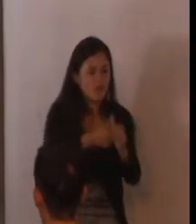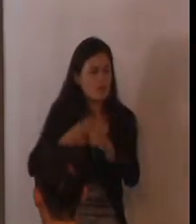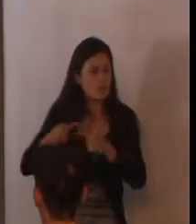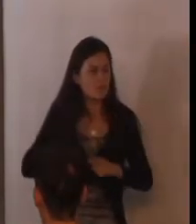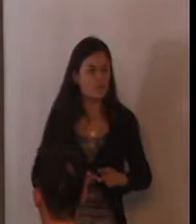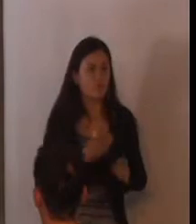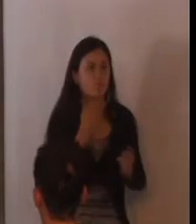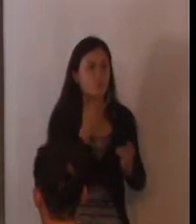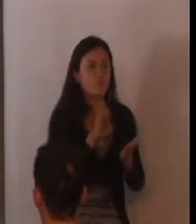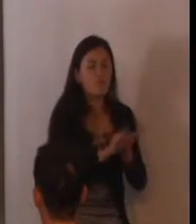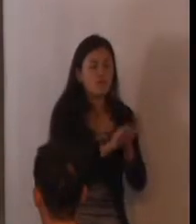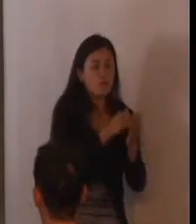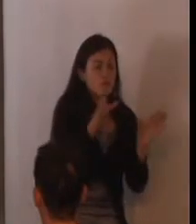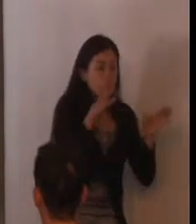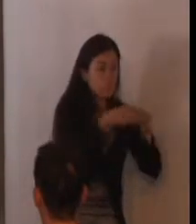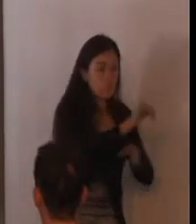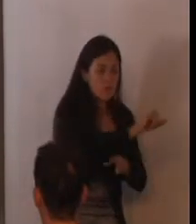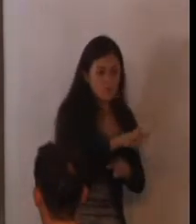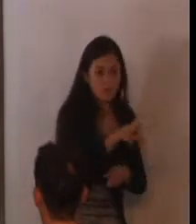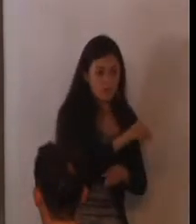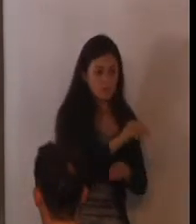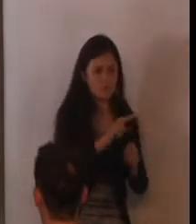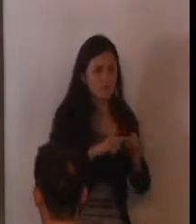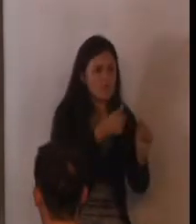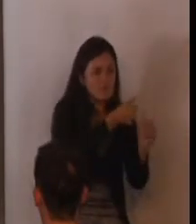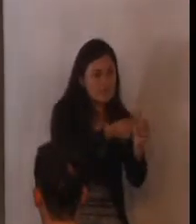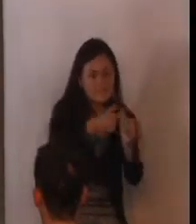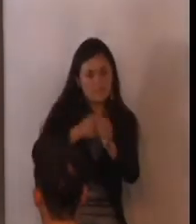conceptos, abstraer conceptos, requiere mayor tiempo.